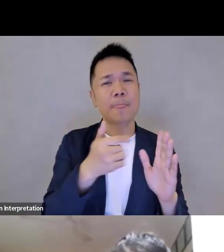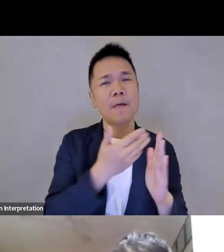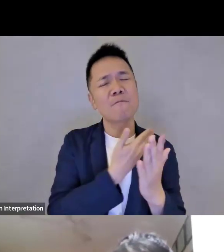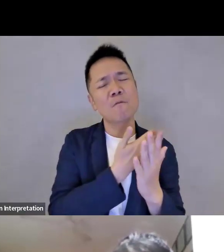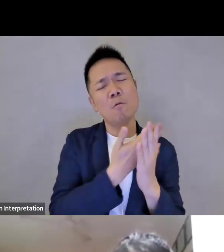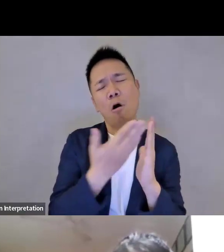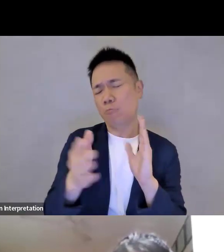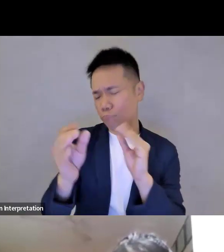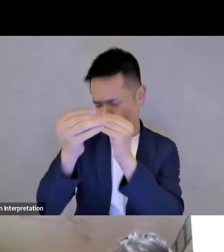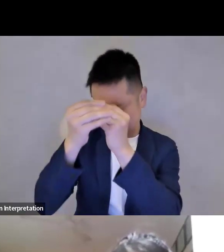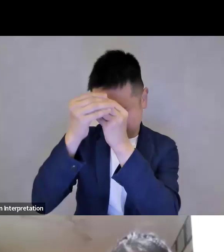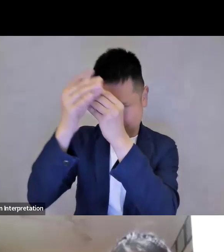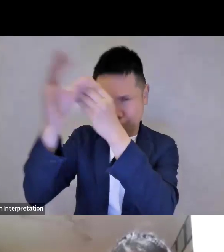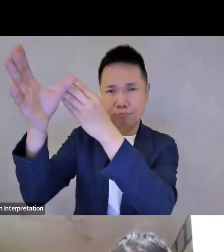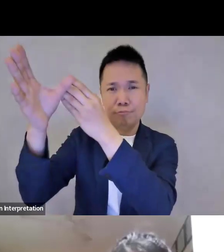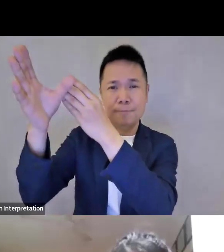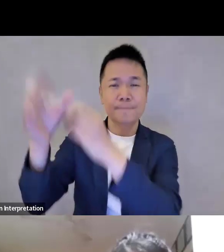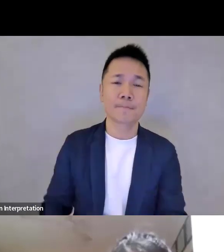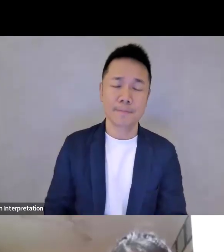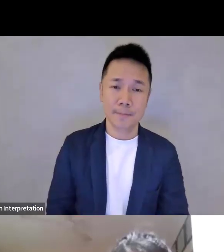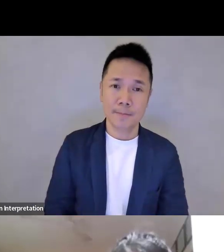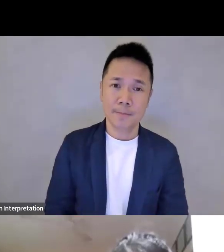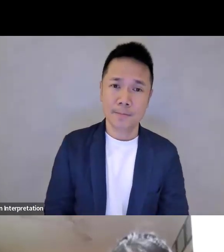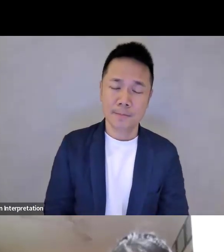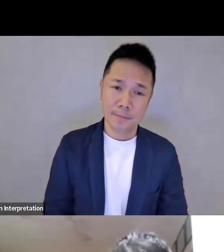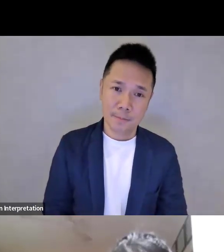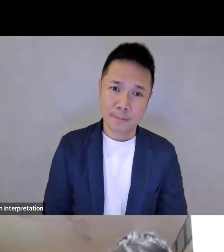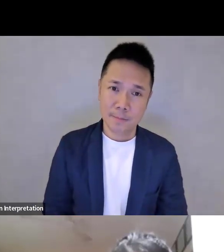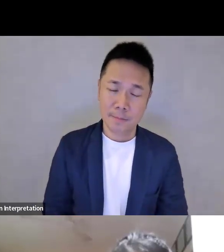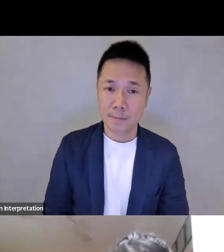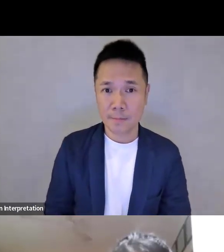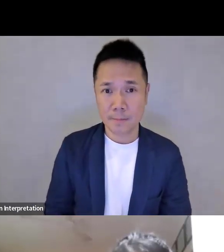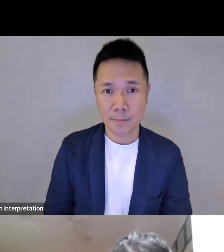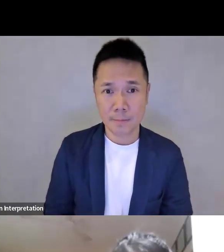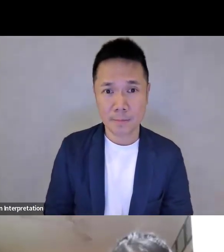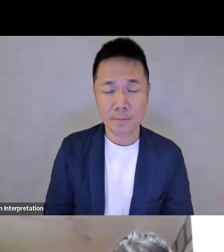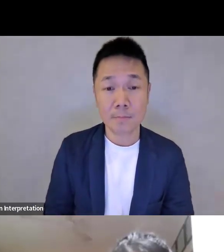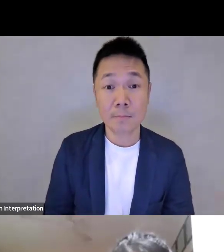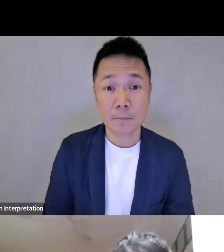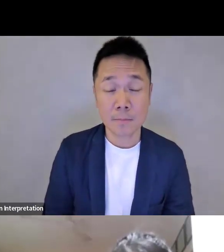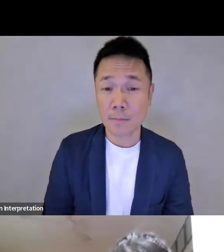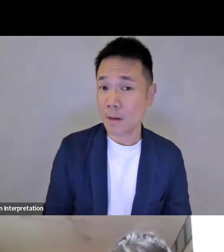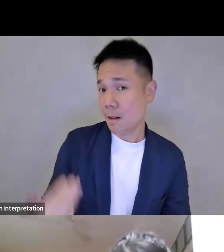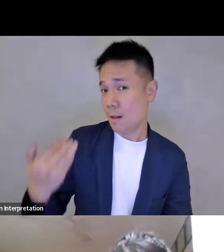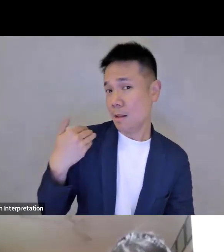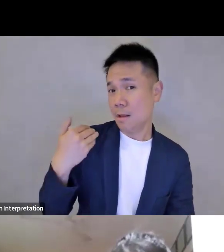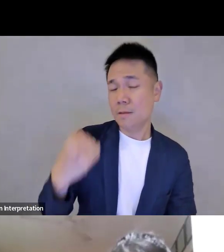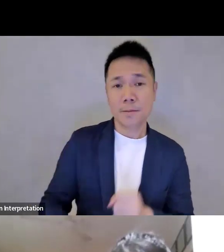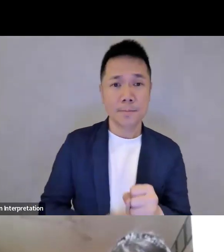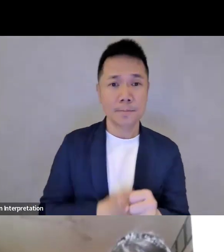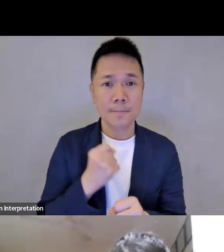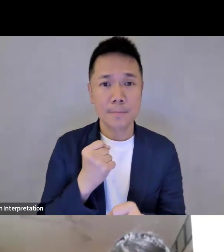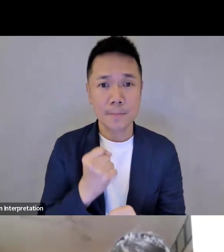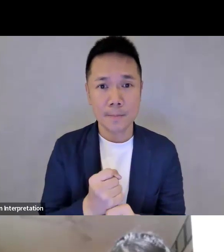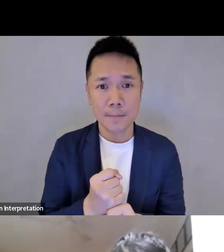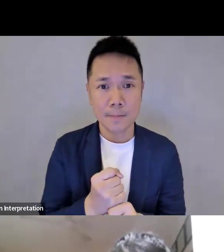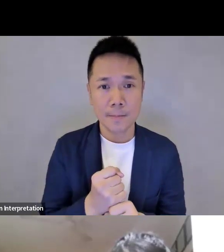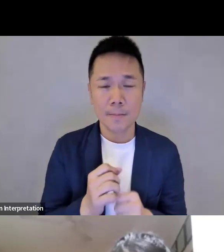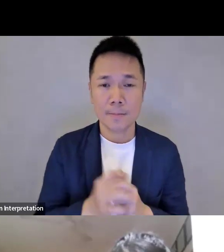而且呢，他也是非常锋利，他能够在我们的地球的时候都能够拉我们一把。